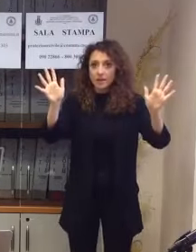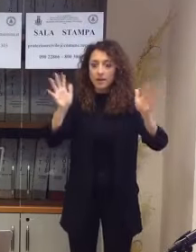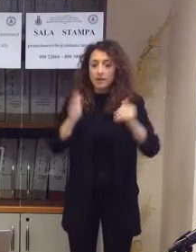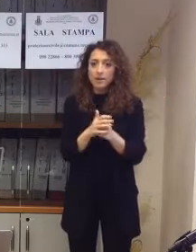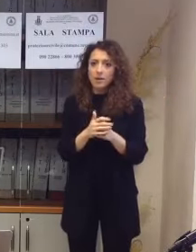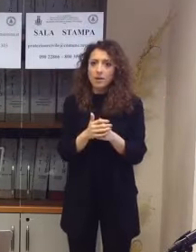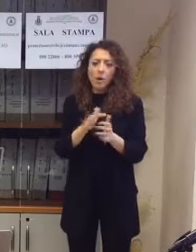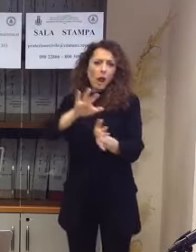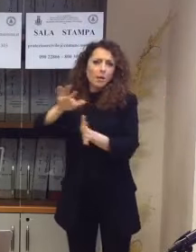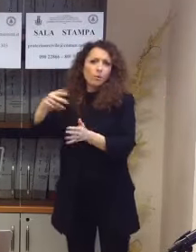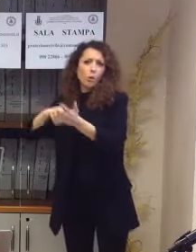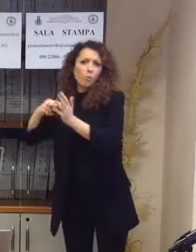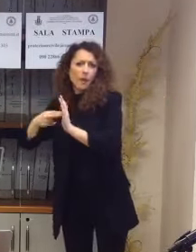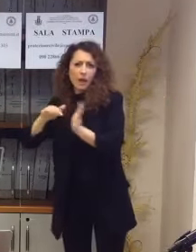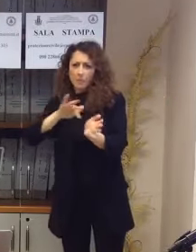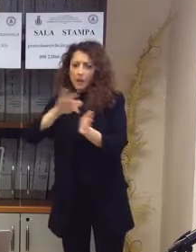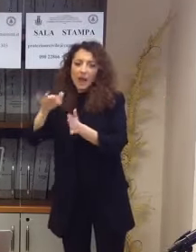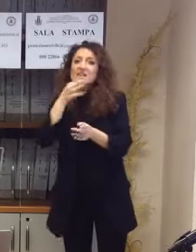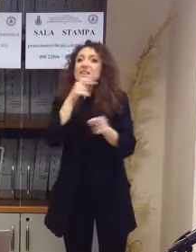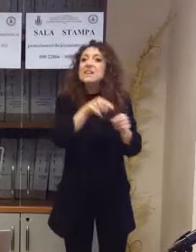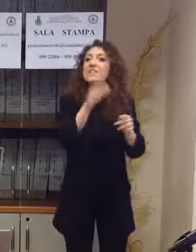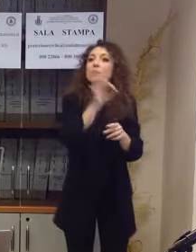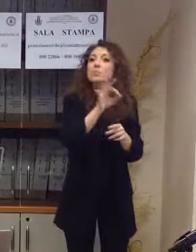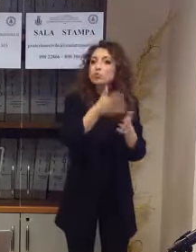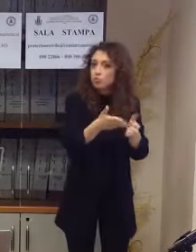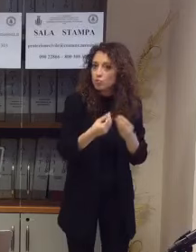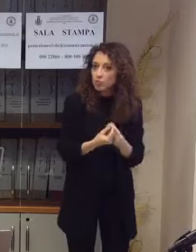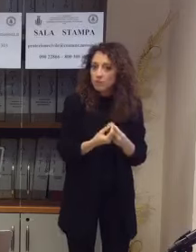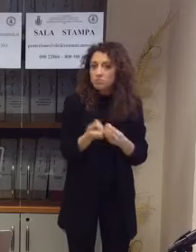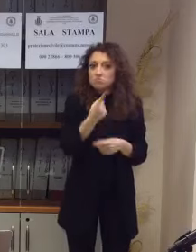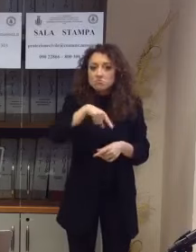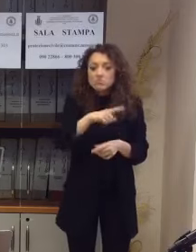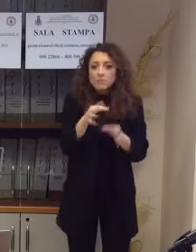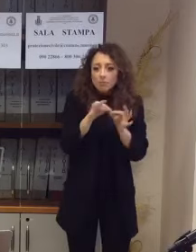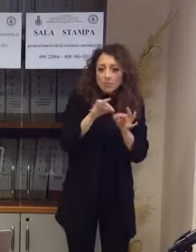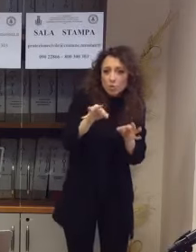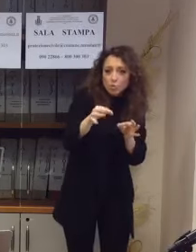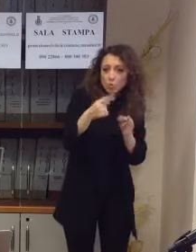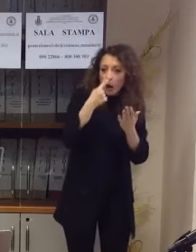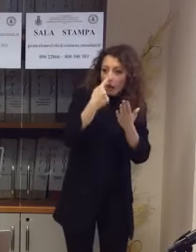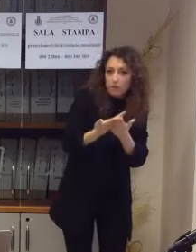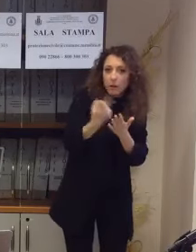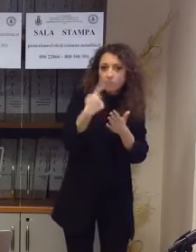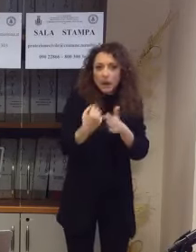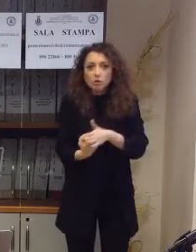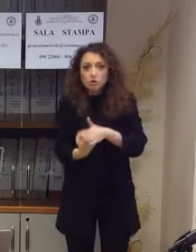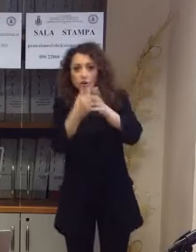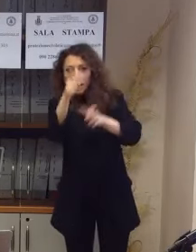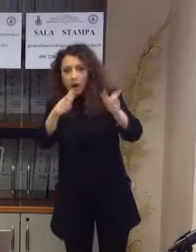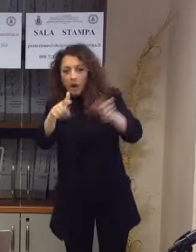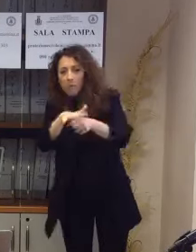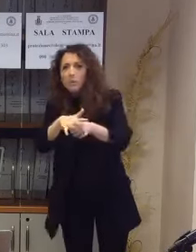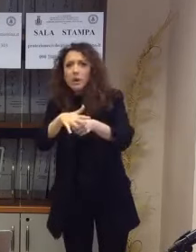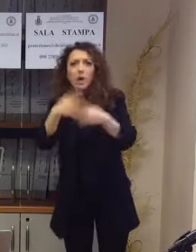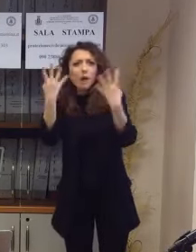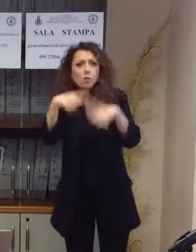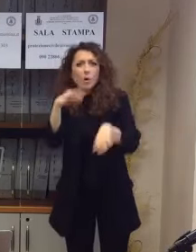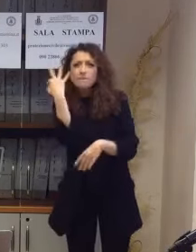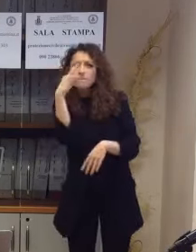sono stati, eccetera, che cosa significa questo? Che la misura che abbiamo messo in campo ha funzionato quasi